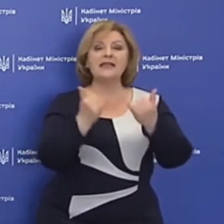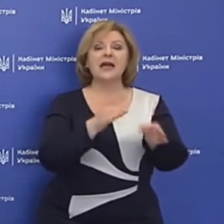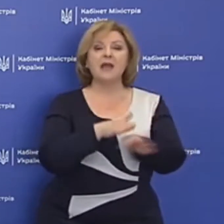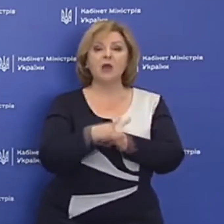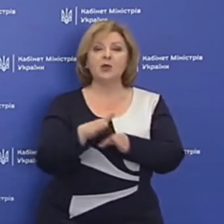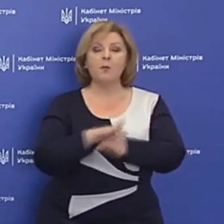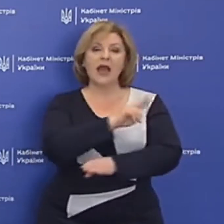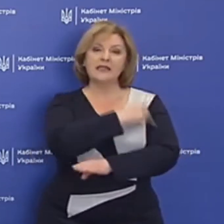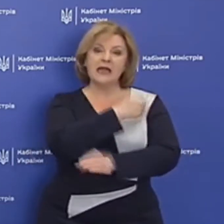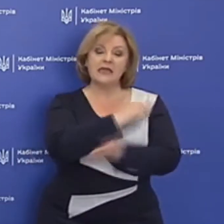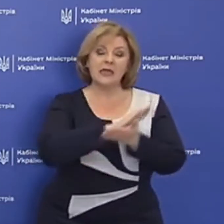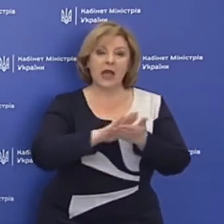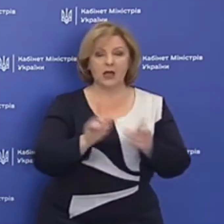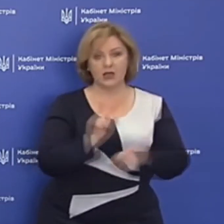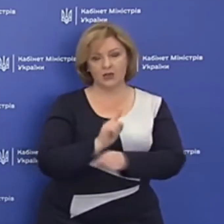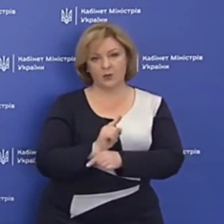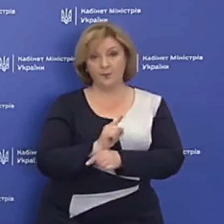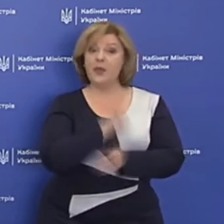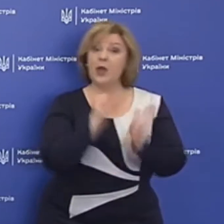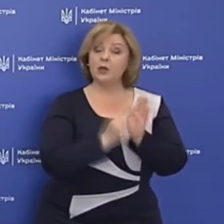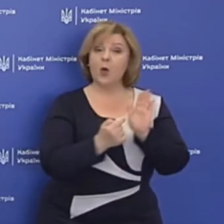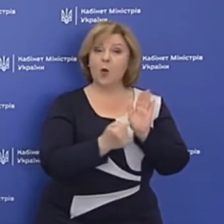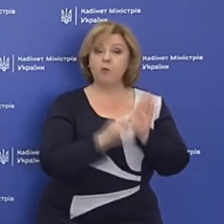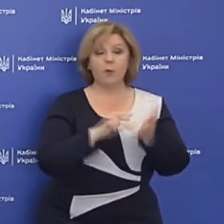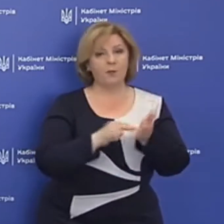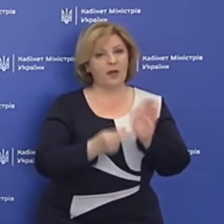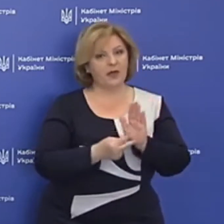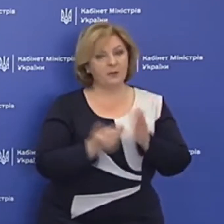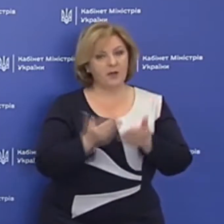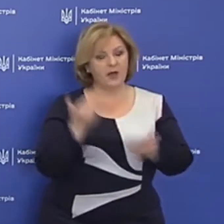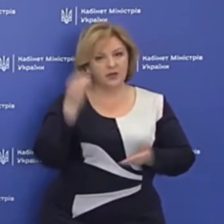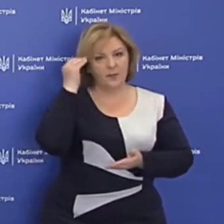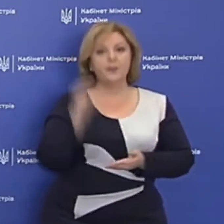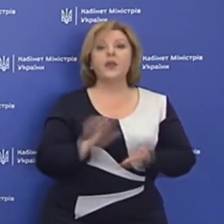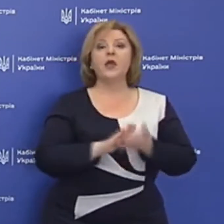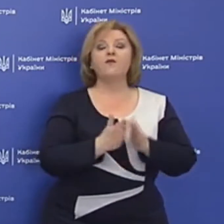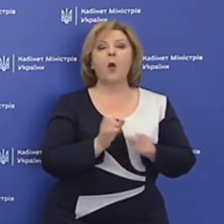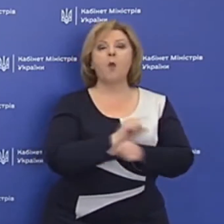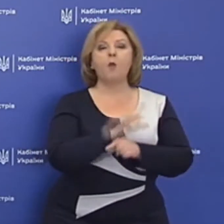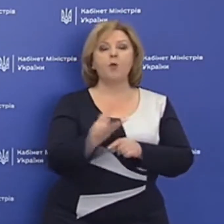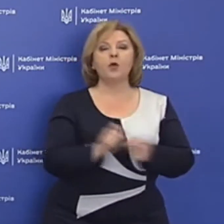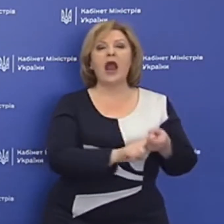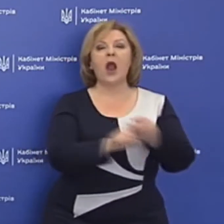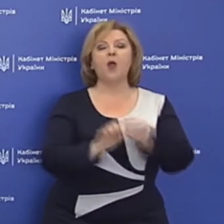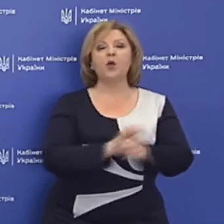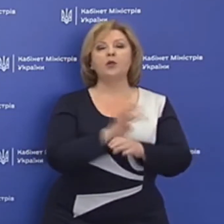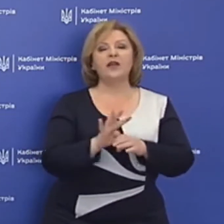дотримання санітарних норм. Документ передбачає, що в умовах поширення коронавірусної